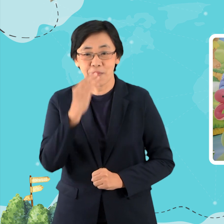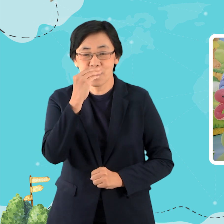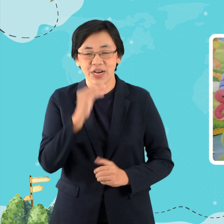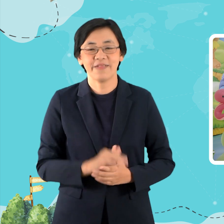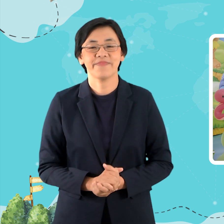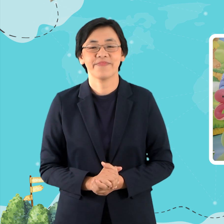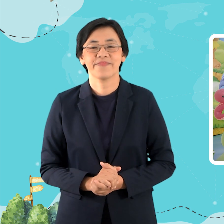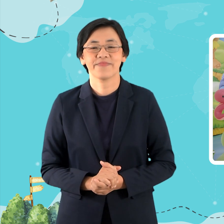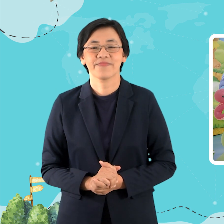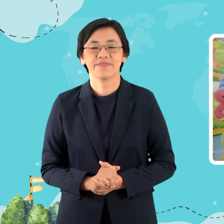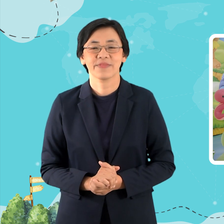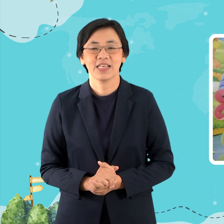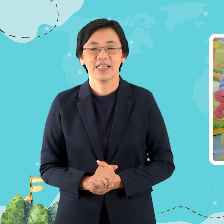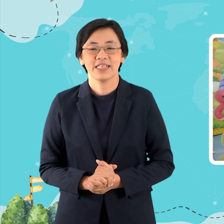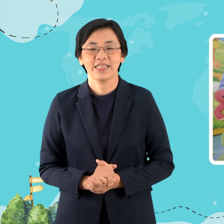แล้วครับ